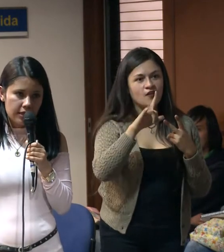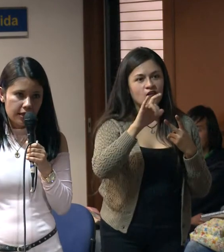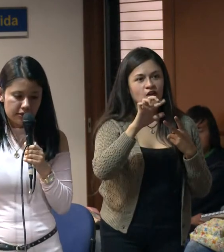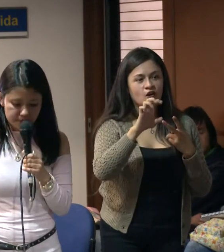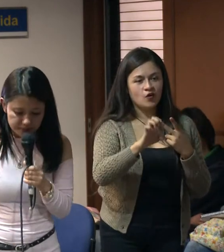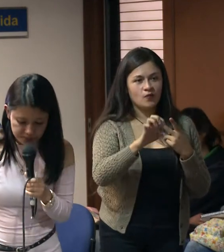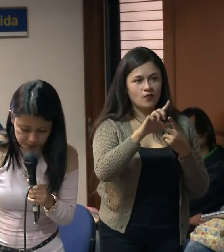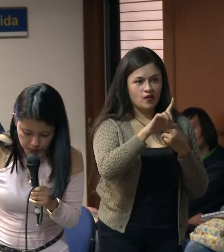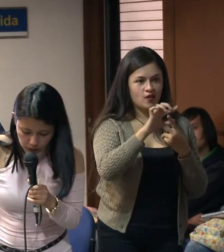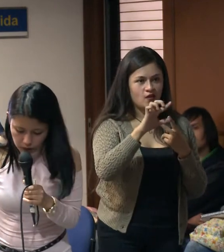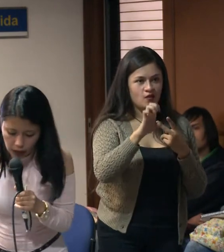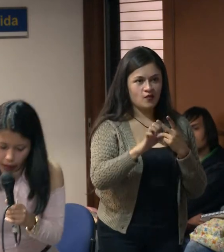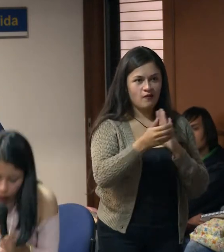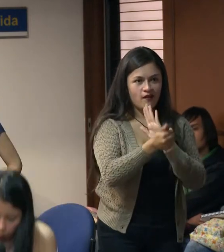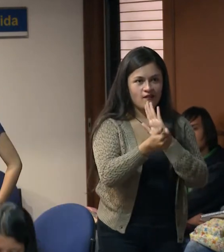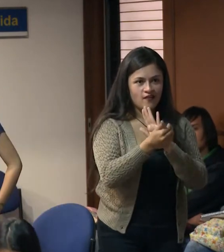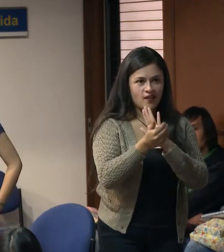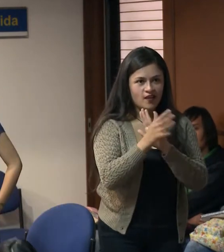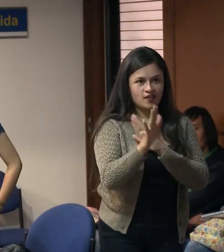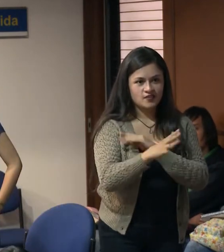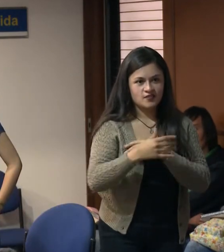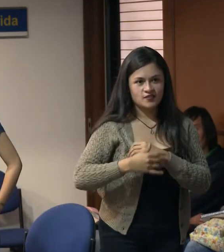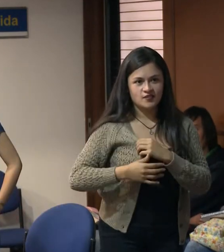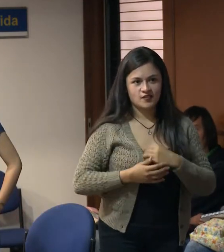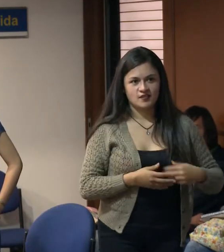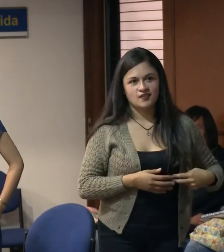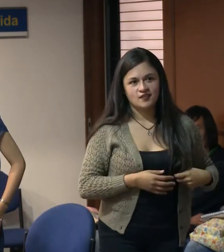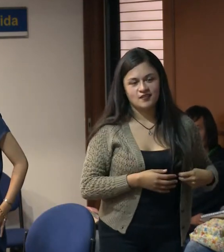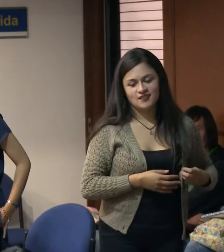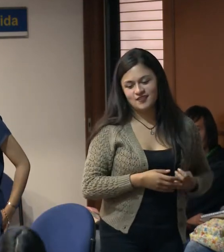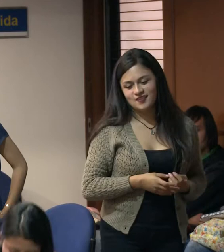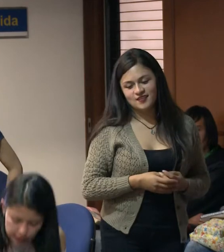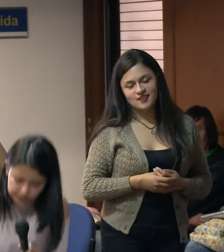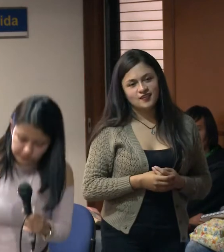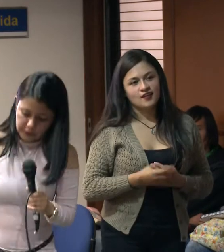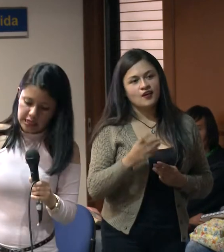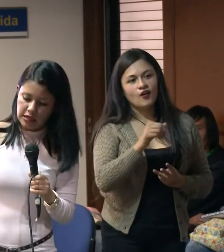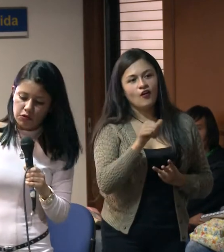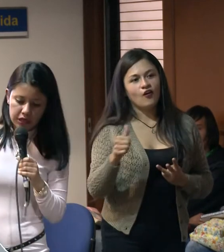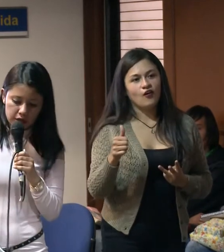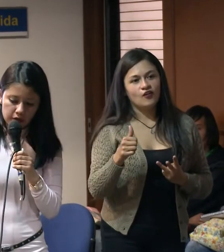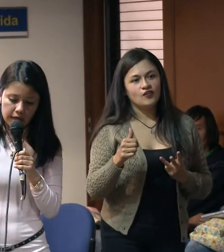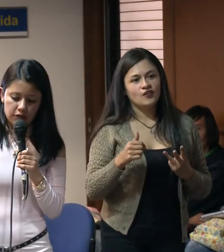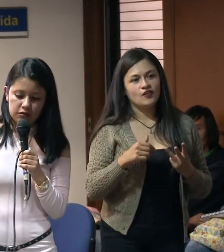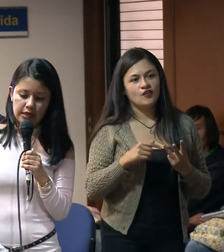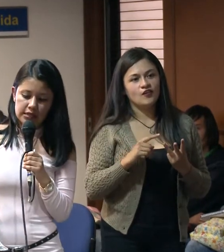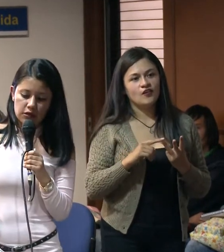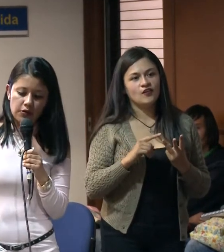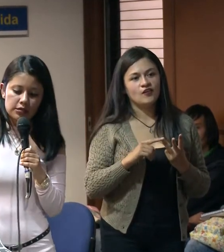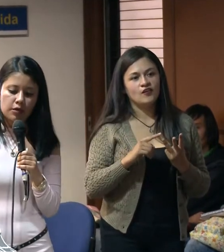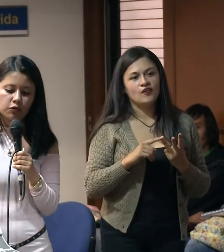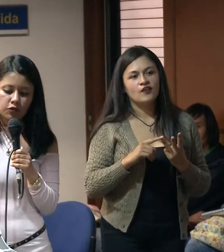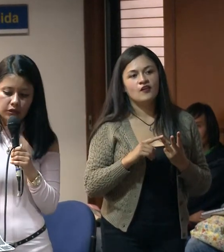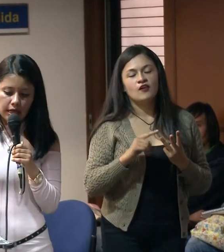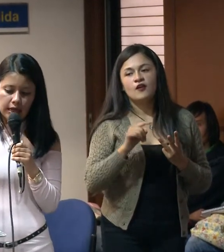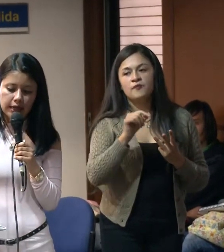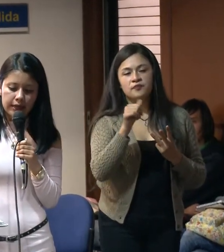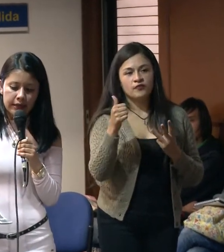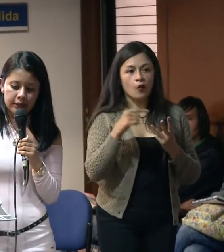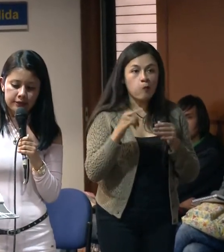de habilidades. Bueno, este personaje que vemos acá, este burrito, entonces lo